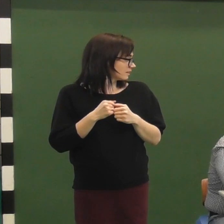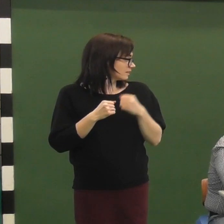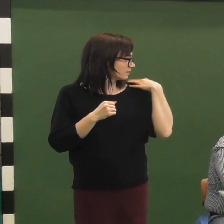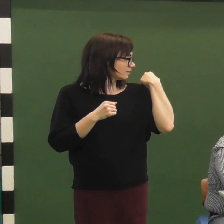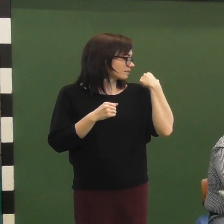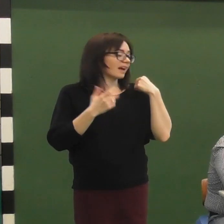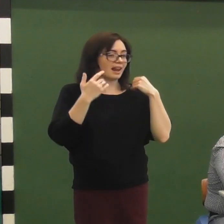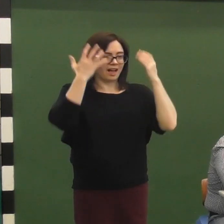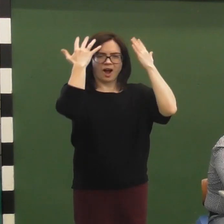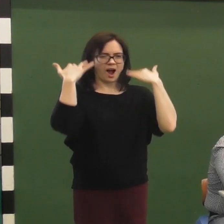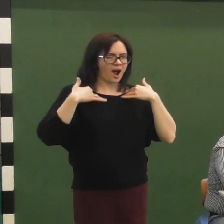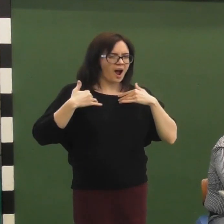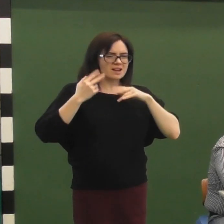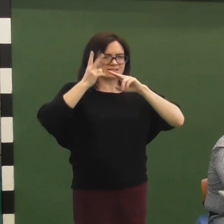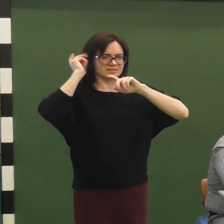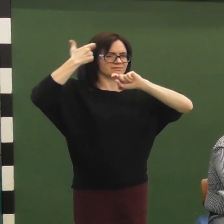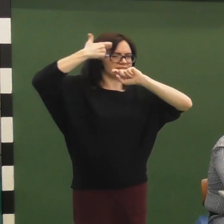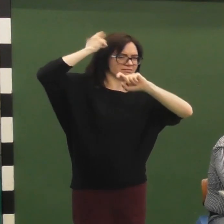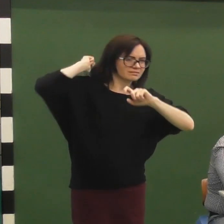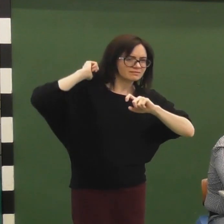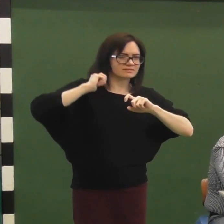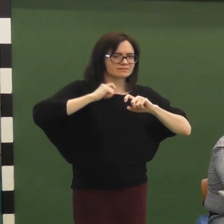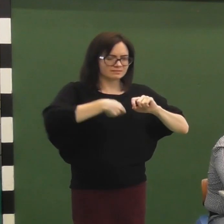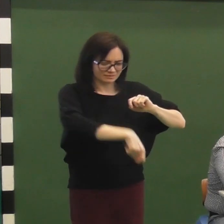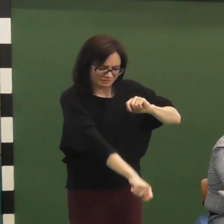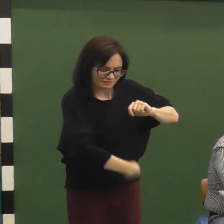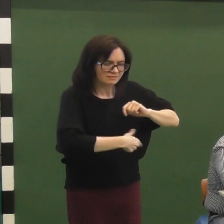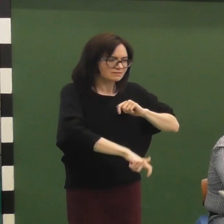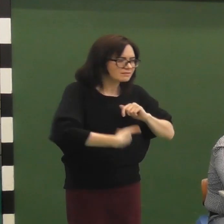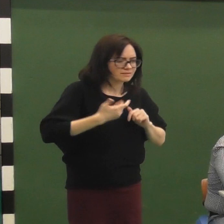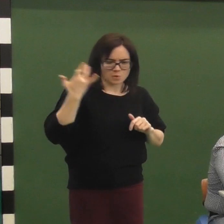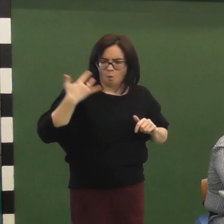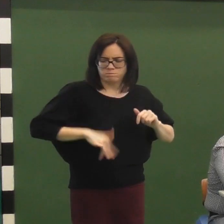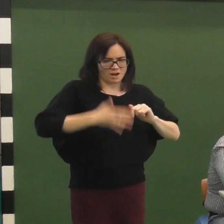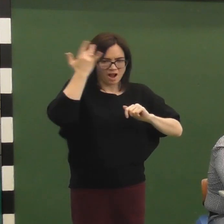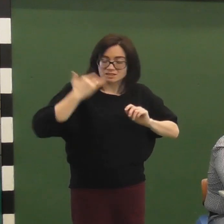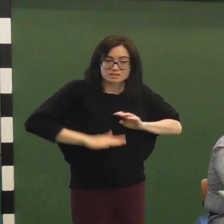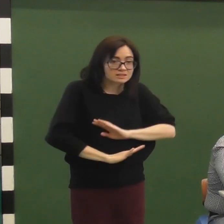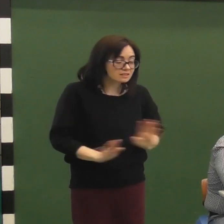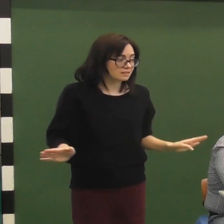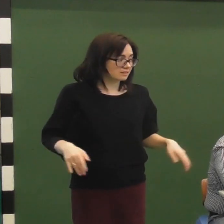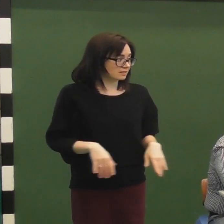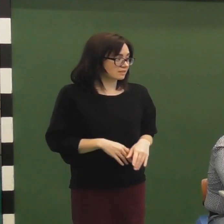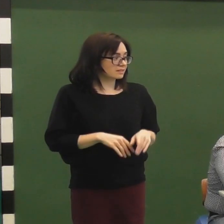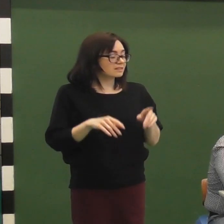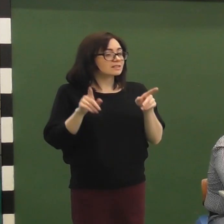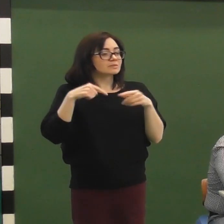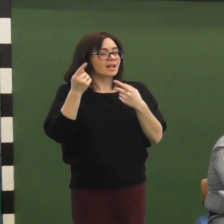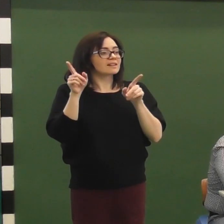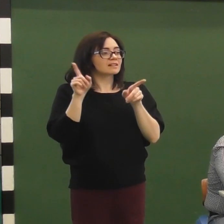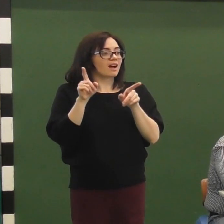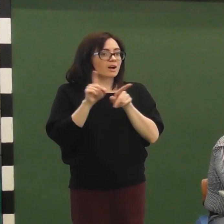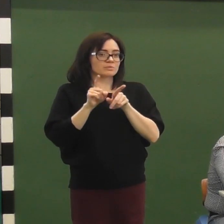hajókat levágták, szörtelenítettek teljesen. Ugyanabban az épületben vittek el,